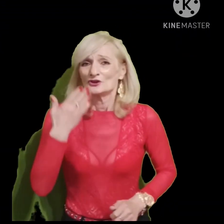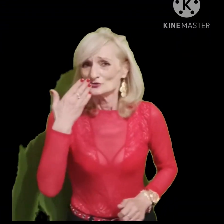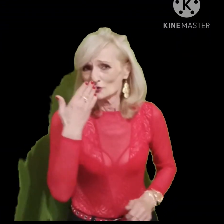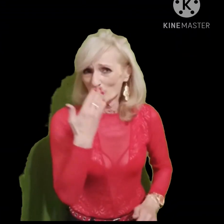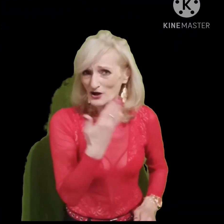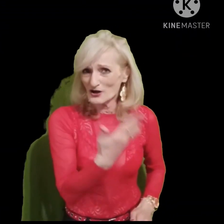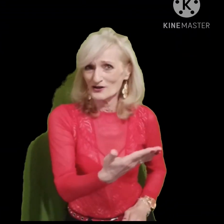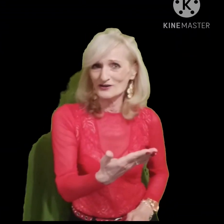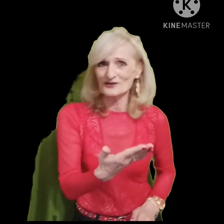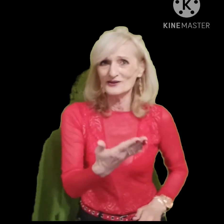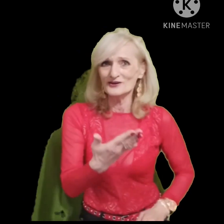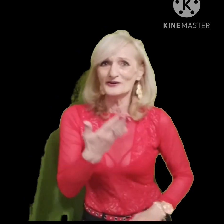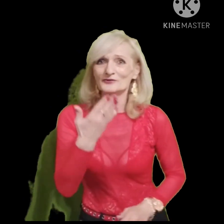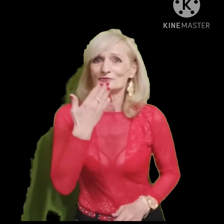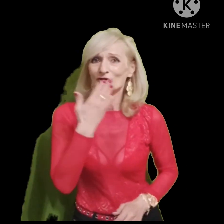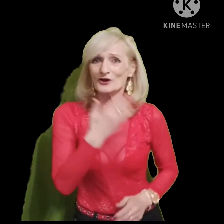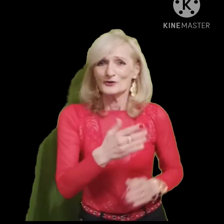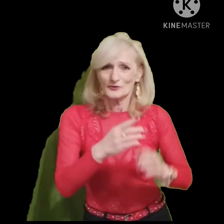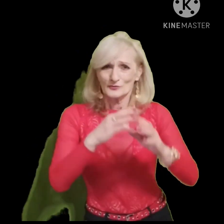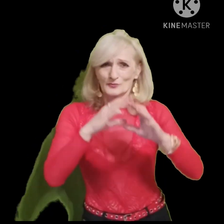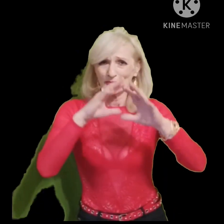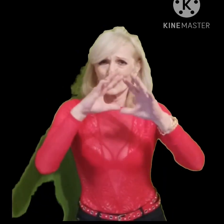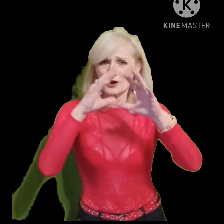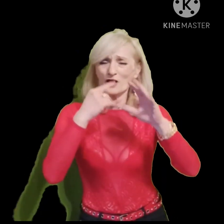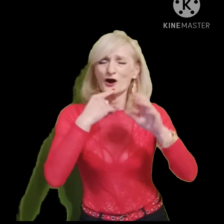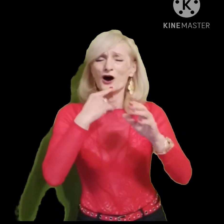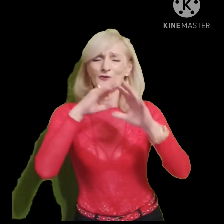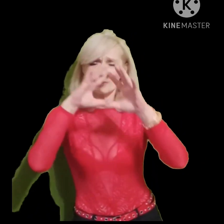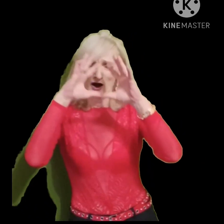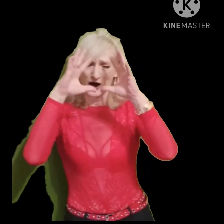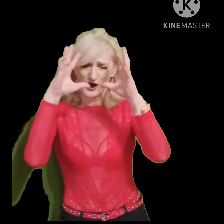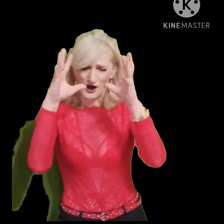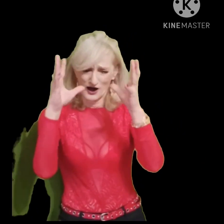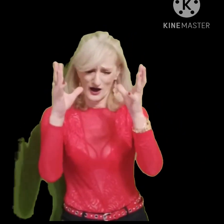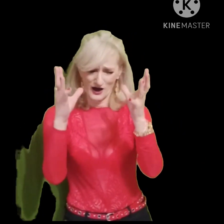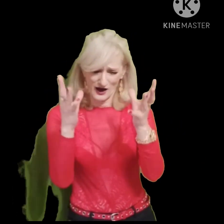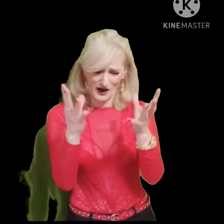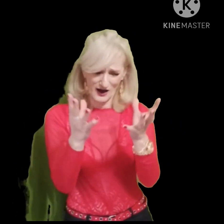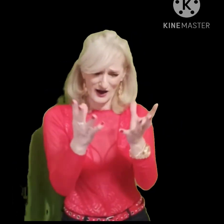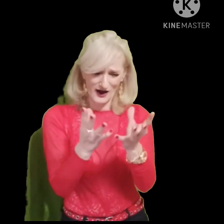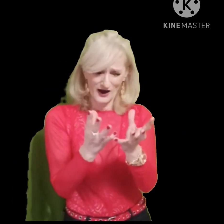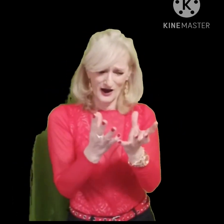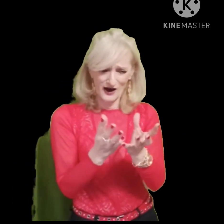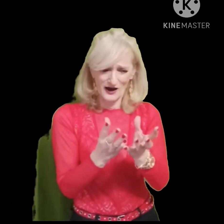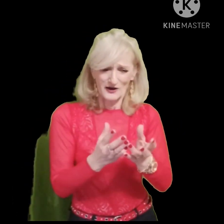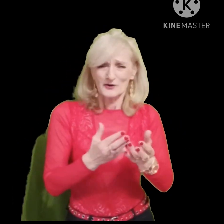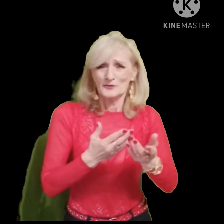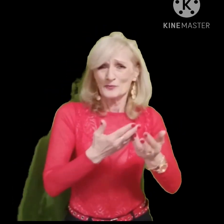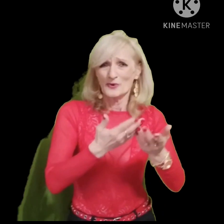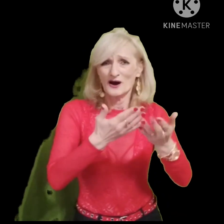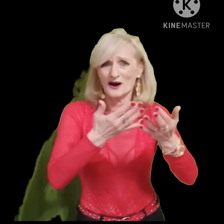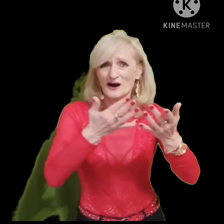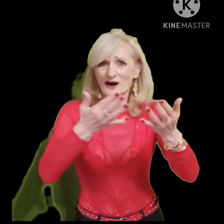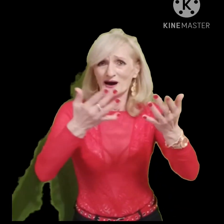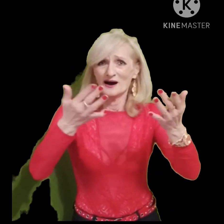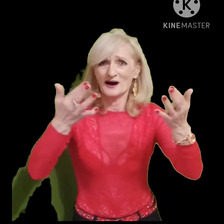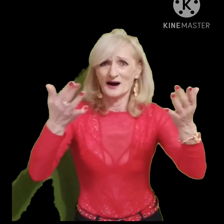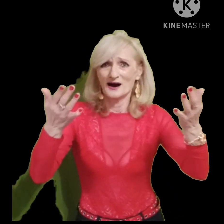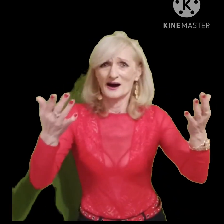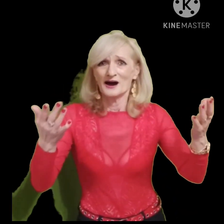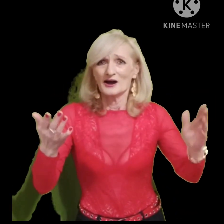به دوم ماندم ایران تقمت گشتم و در کار خدا